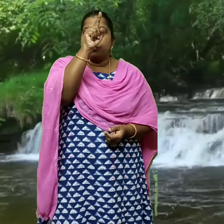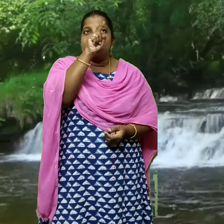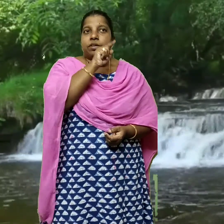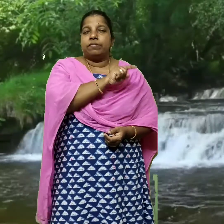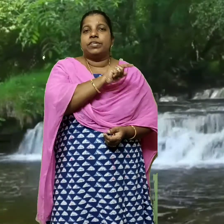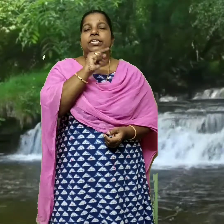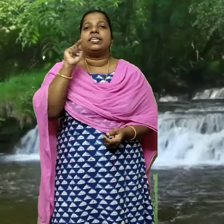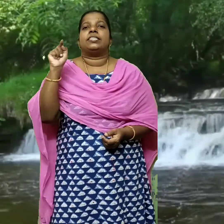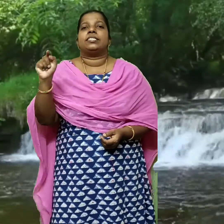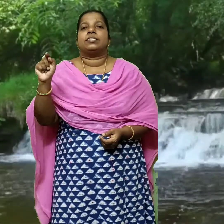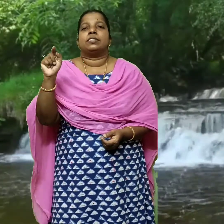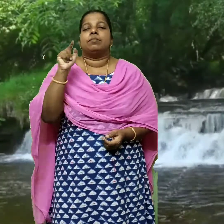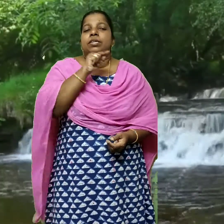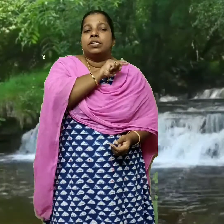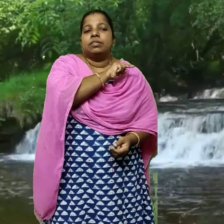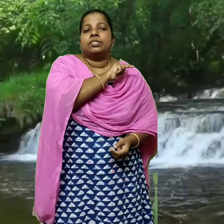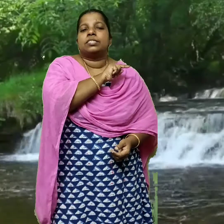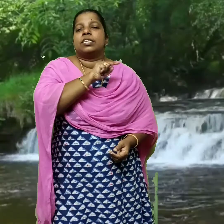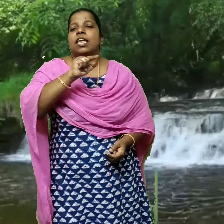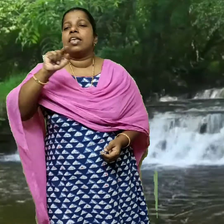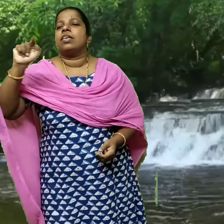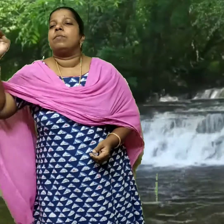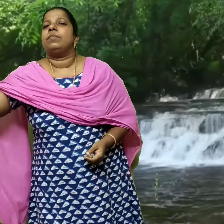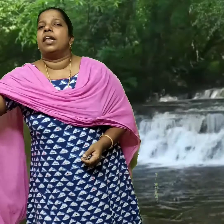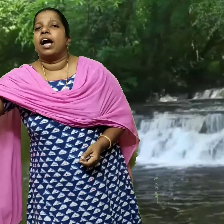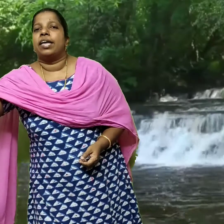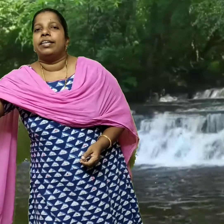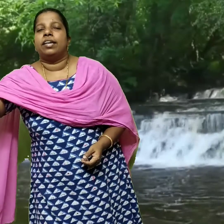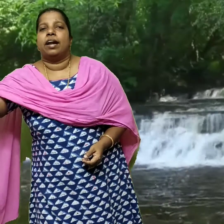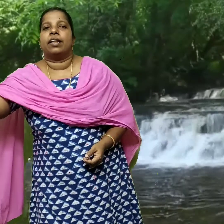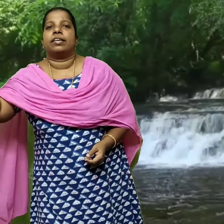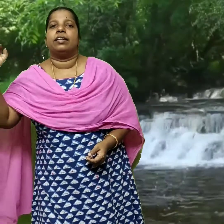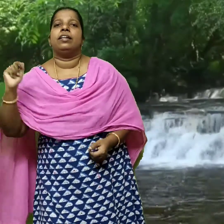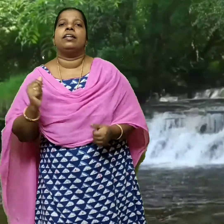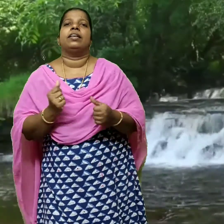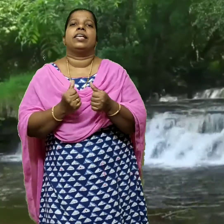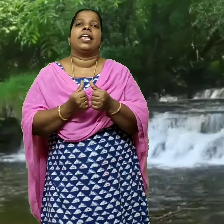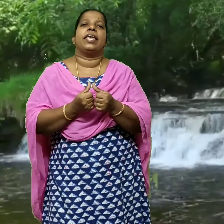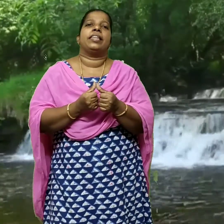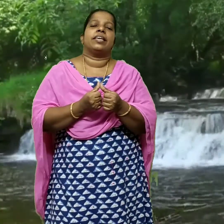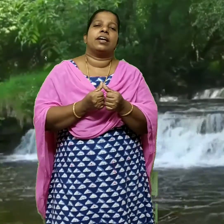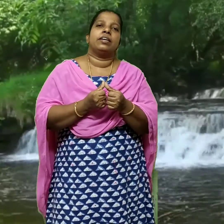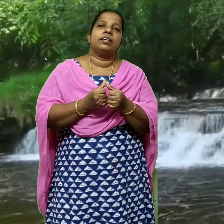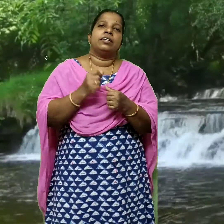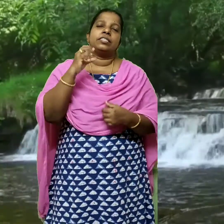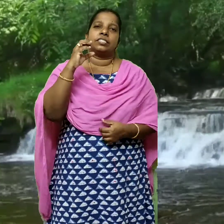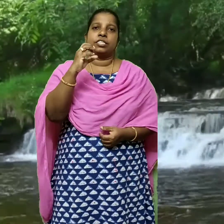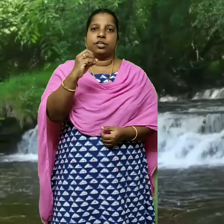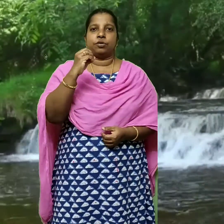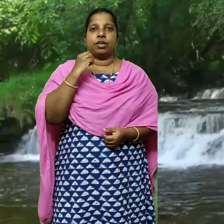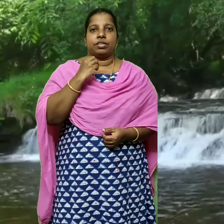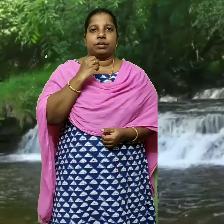3 വെർട്ടിസസും സെയിം ലൈനിൽ ആണെങ്കിൽ ഏരിയ 0.